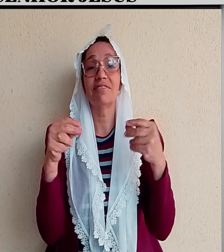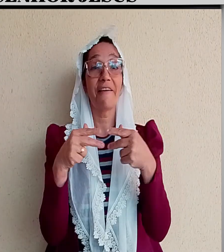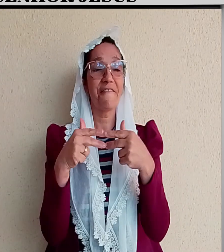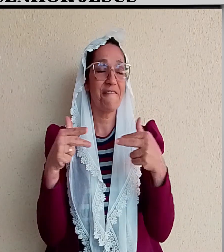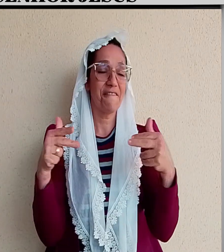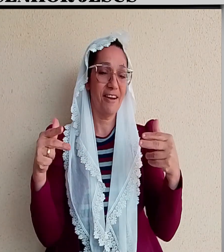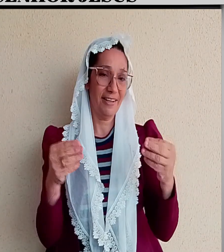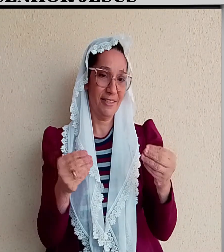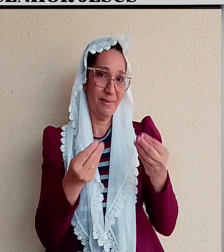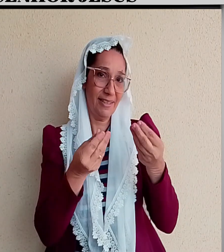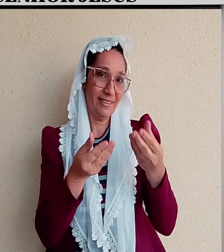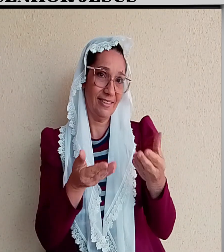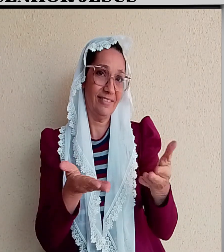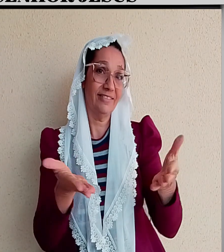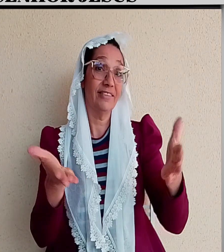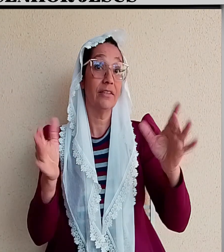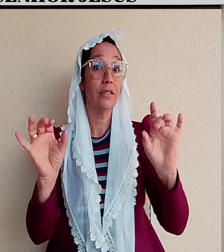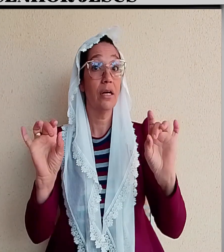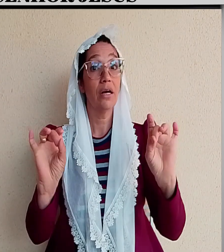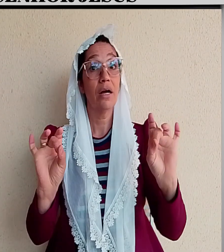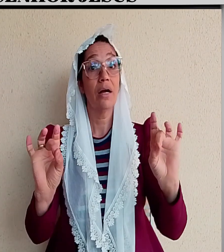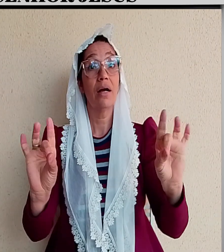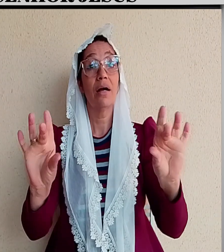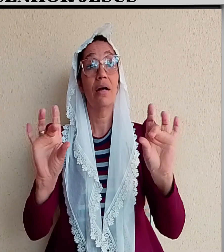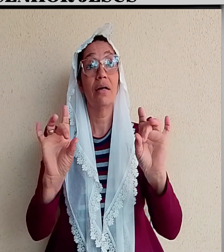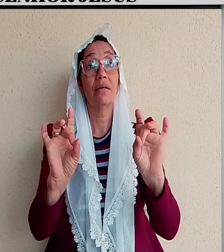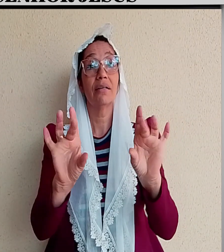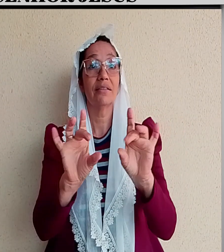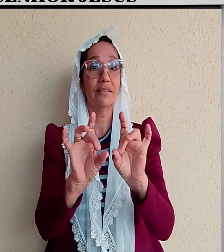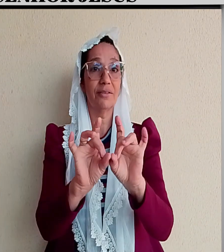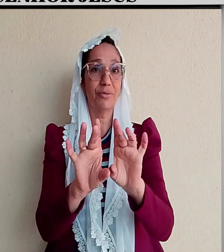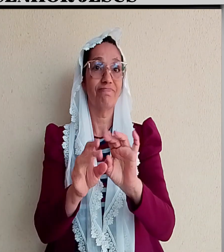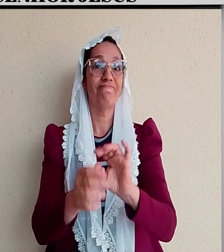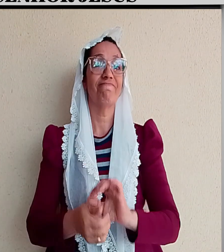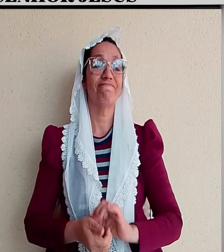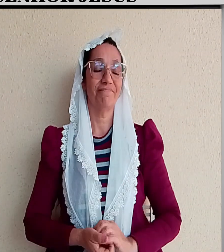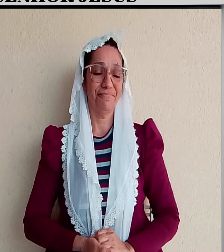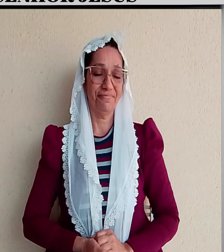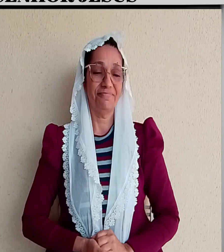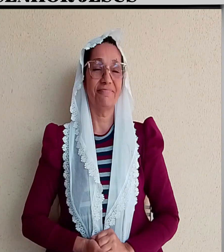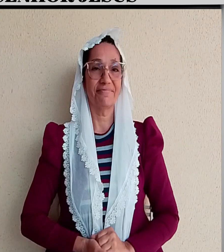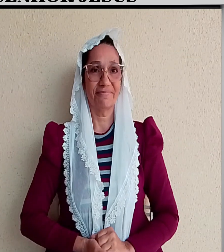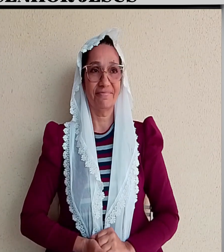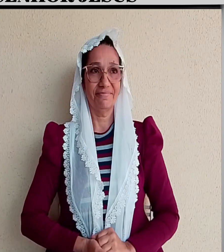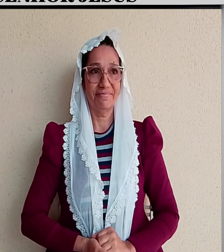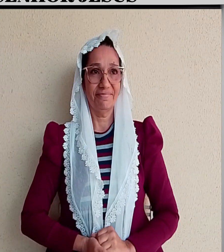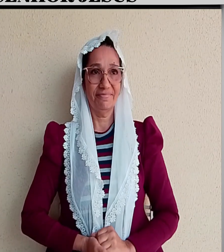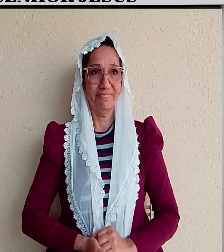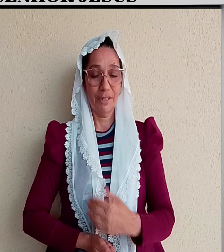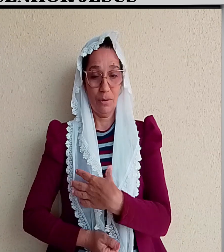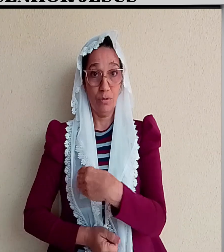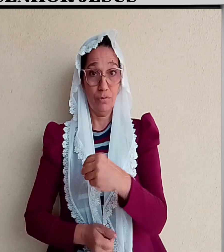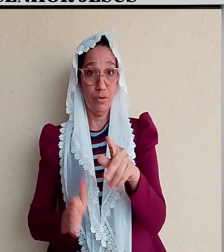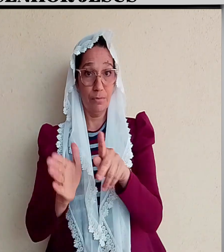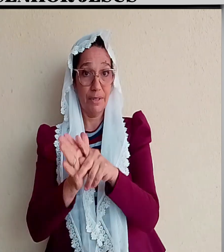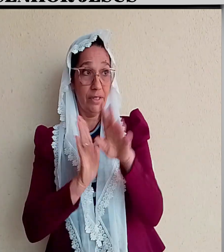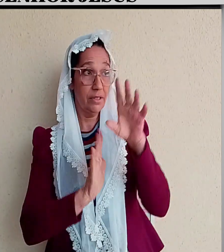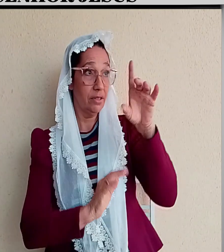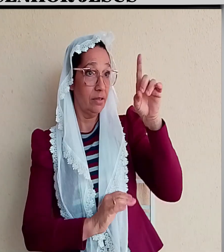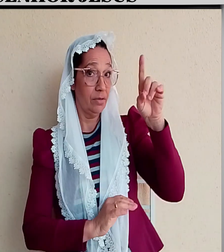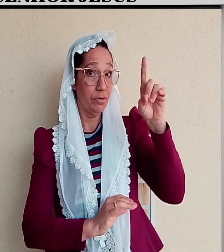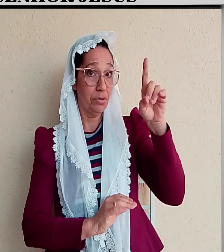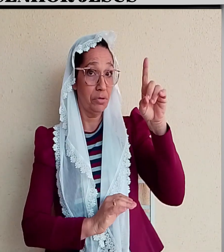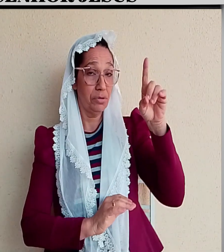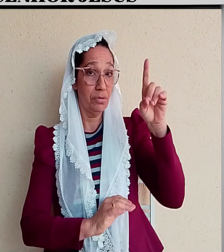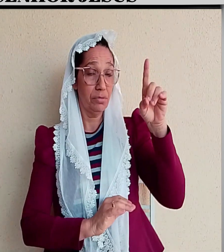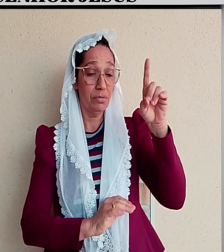Pai, que nunca vai deixar se perder aqueles que são seu. Glória a Deus. Então, amados irmãos, vamos dobrar o nosso